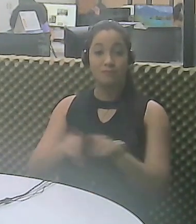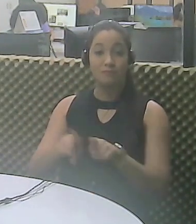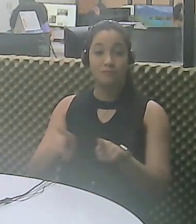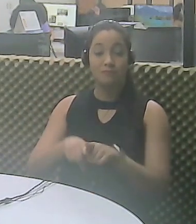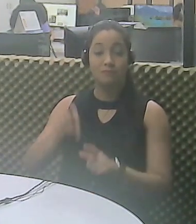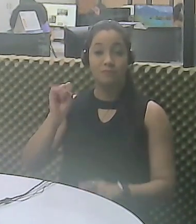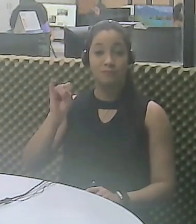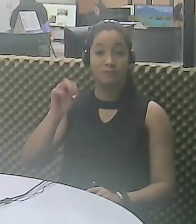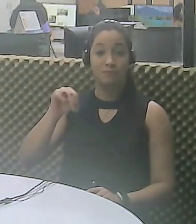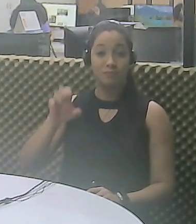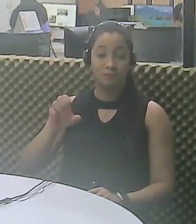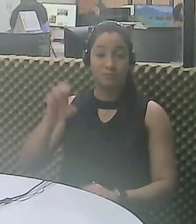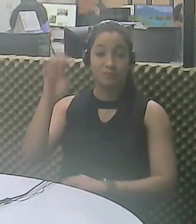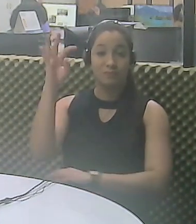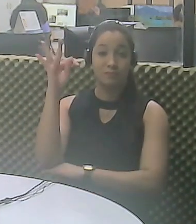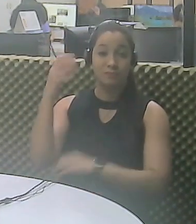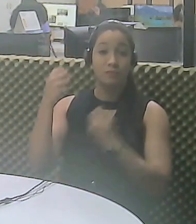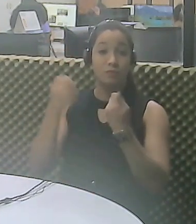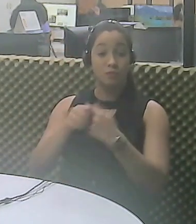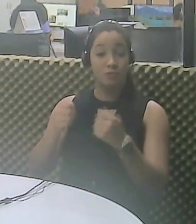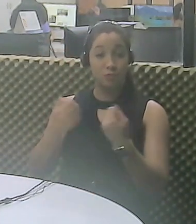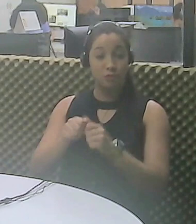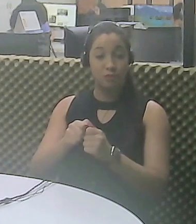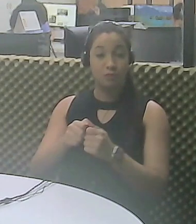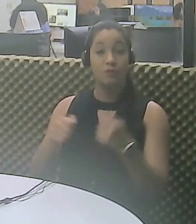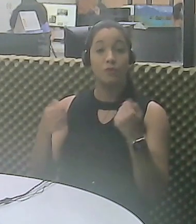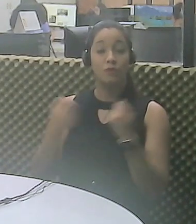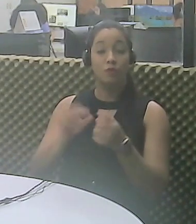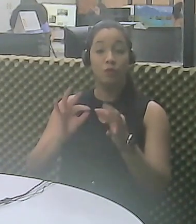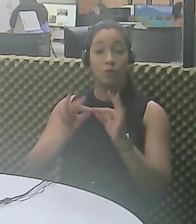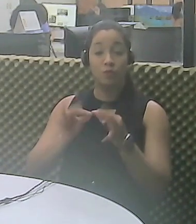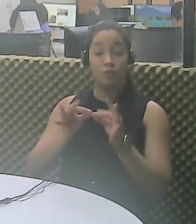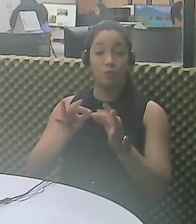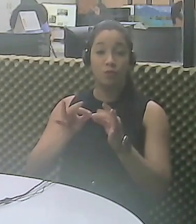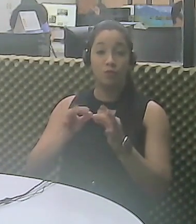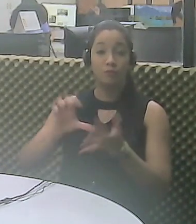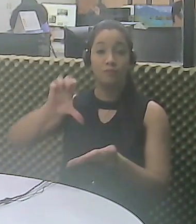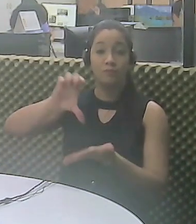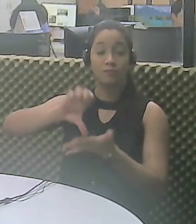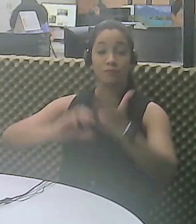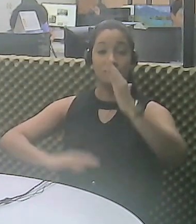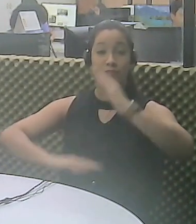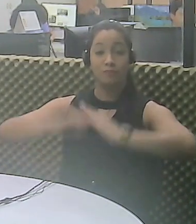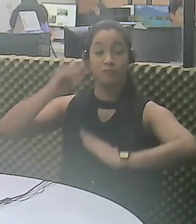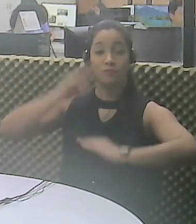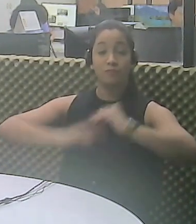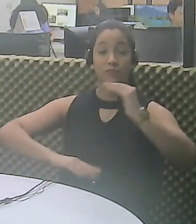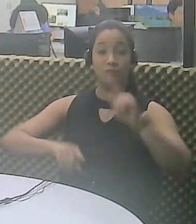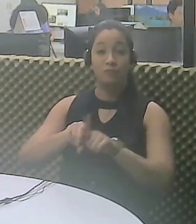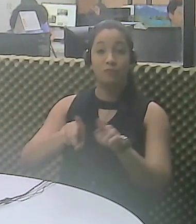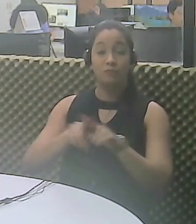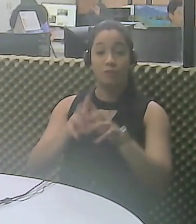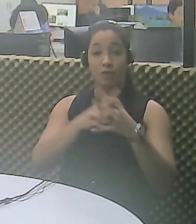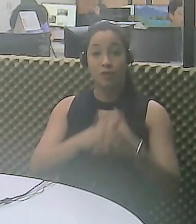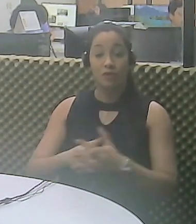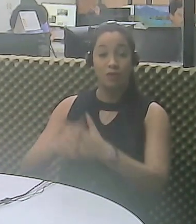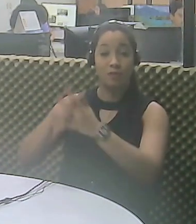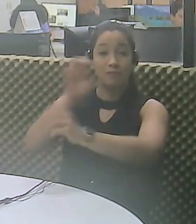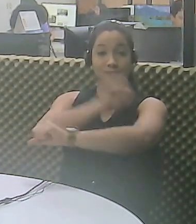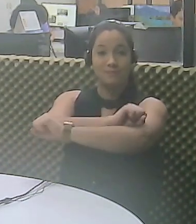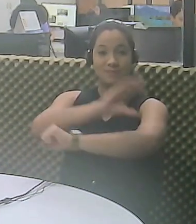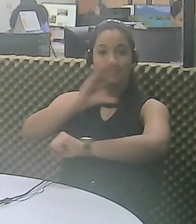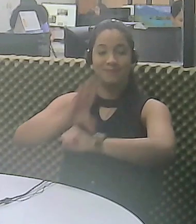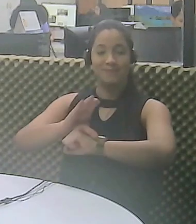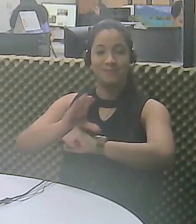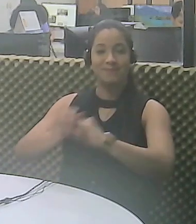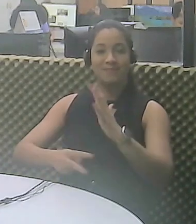Cine Uberlândia, terminais de ônibus, ônibus Meu Ofício, centros profissionalizantes e caminhão Senac. O